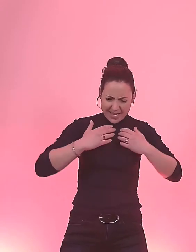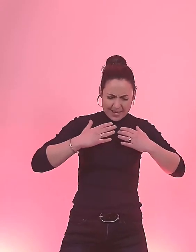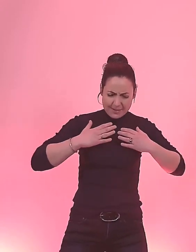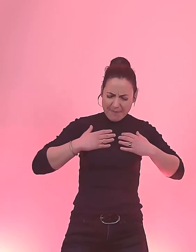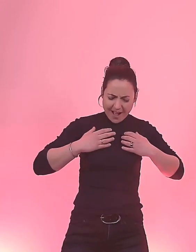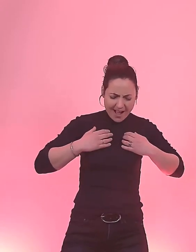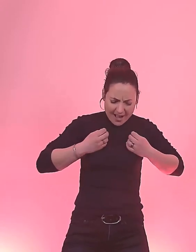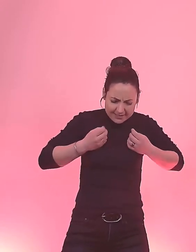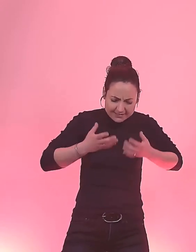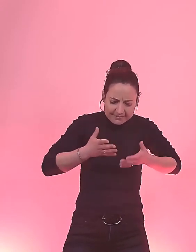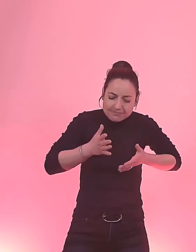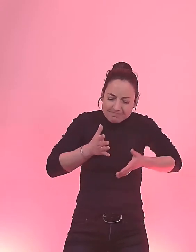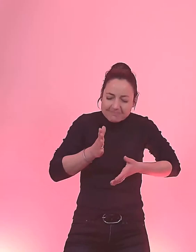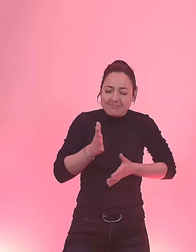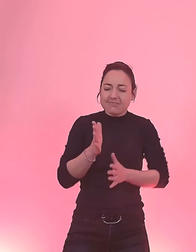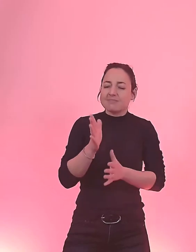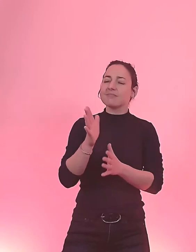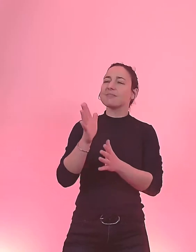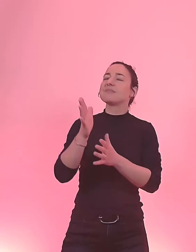ene zijde